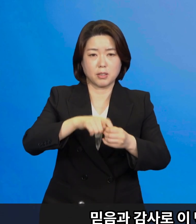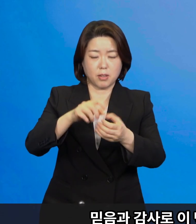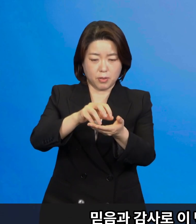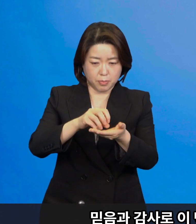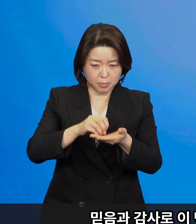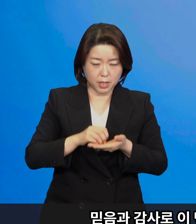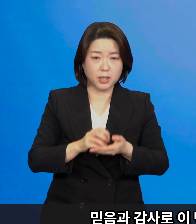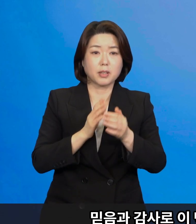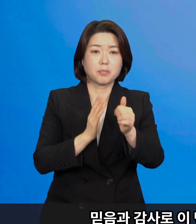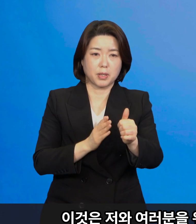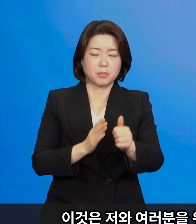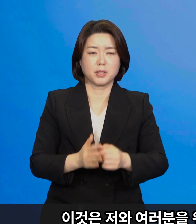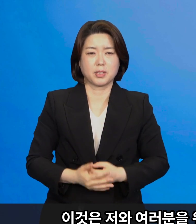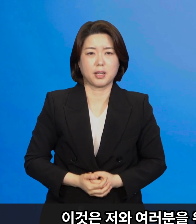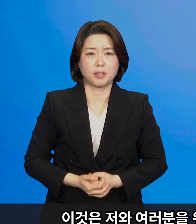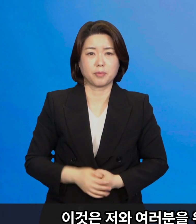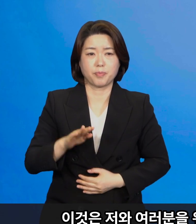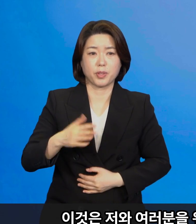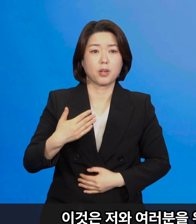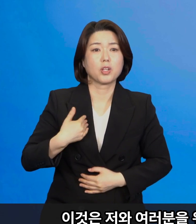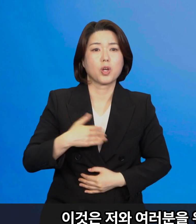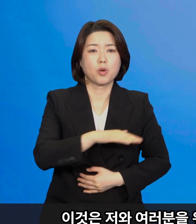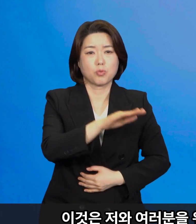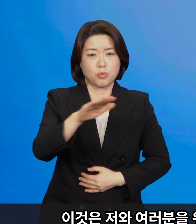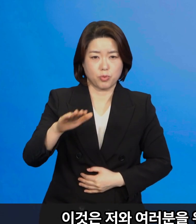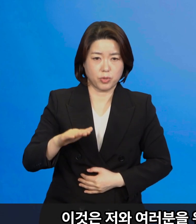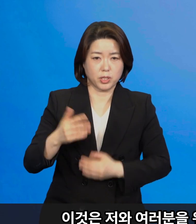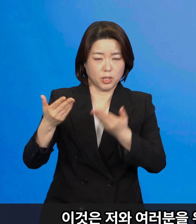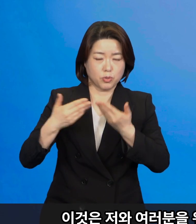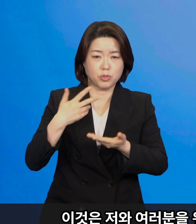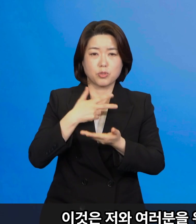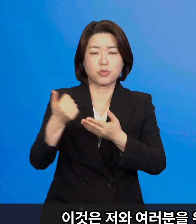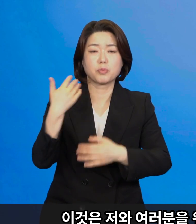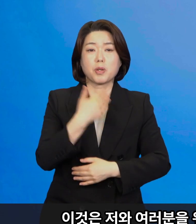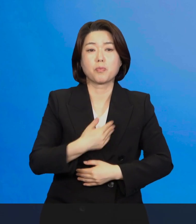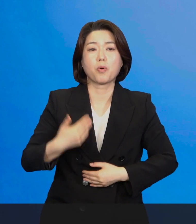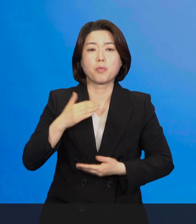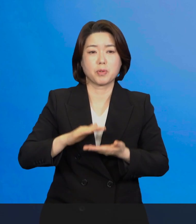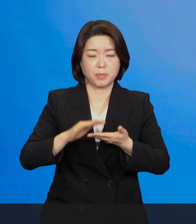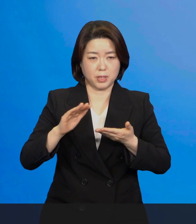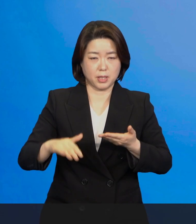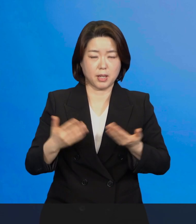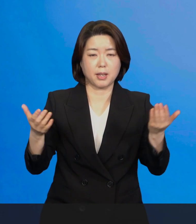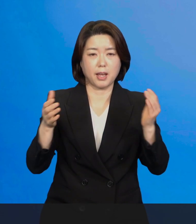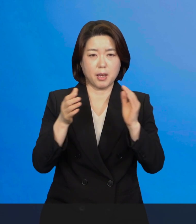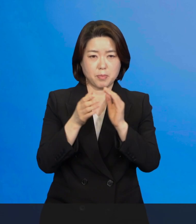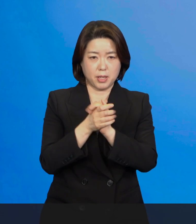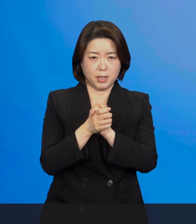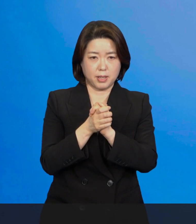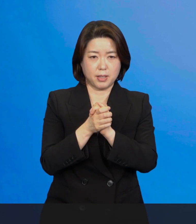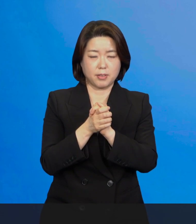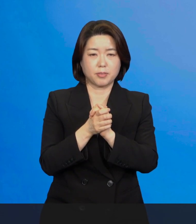받으시기 바랍니다. 이것은 저와 여러분을 위해 주시는 주님의 몸입니다. 아멘.